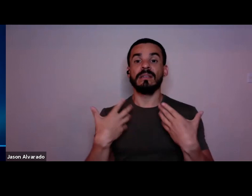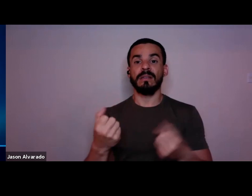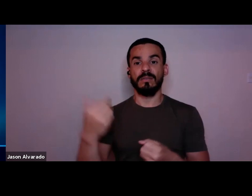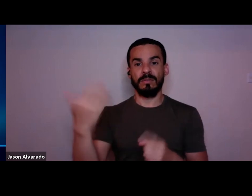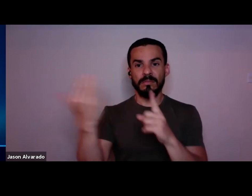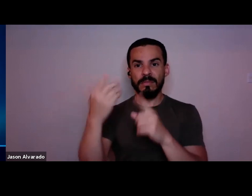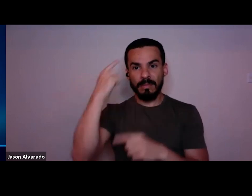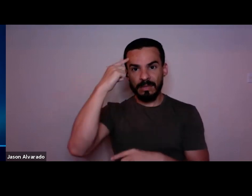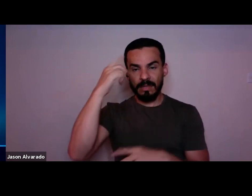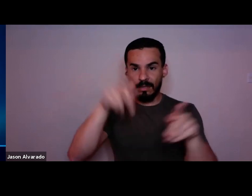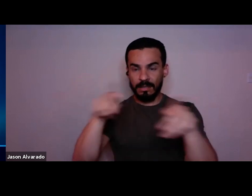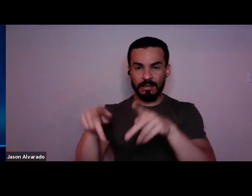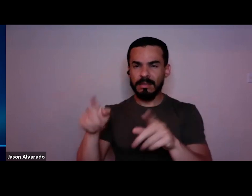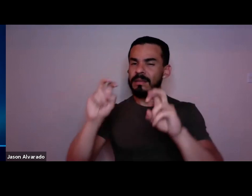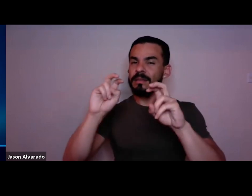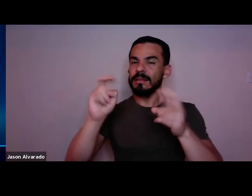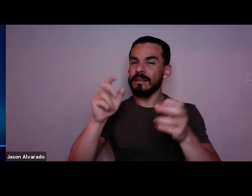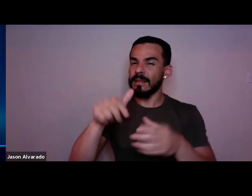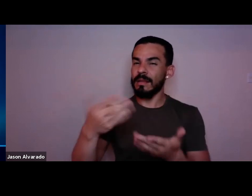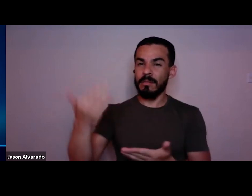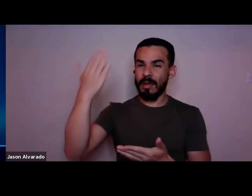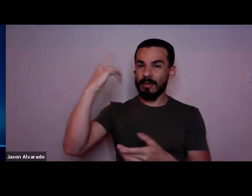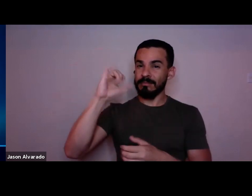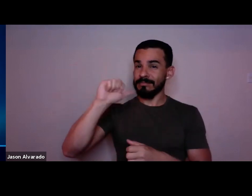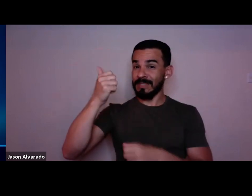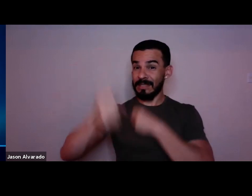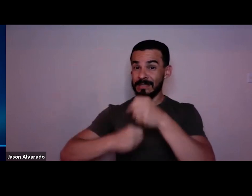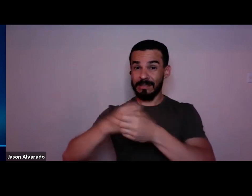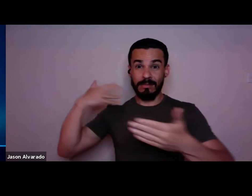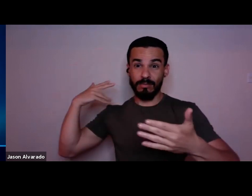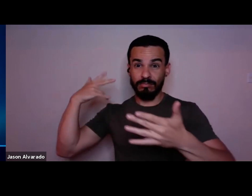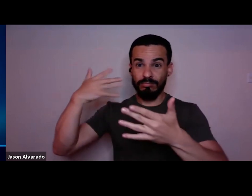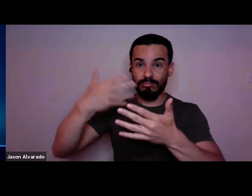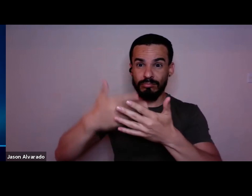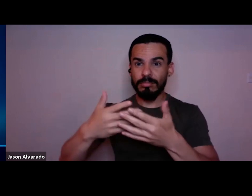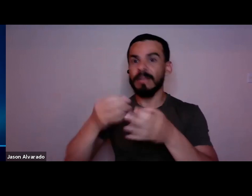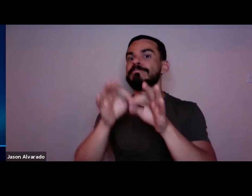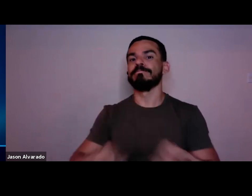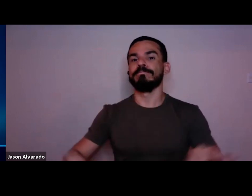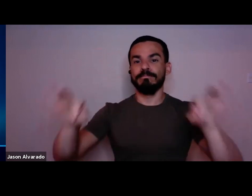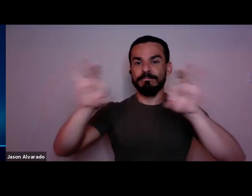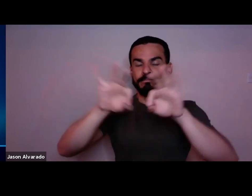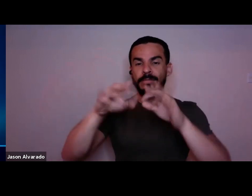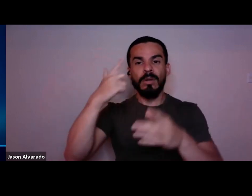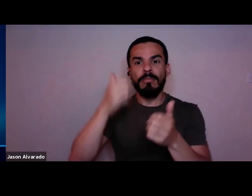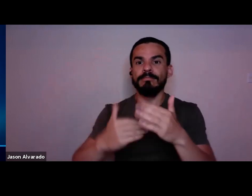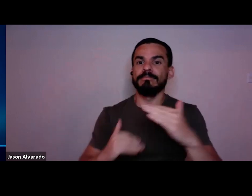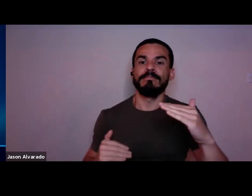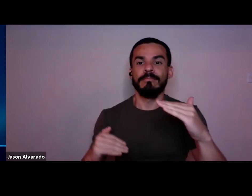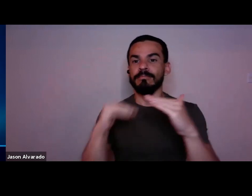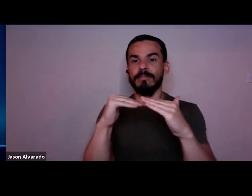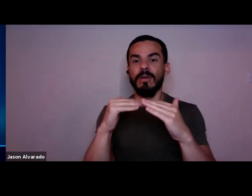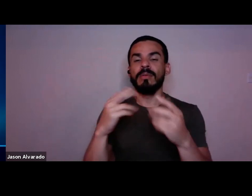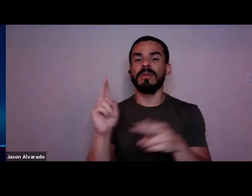un tema que en la última década ha cobrado mucha importancia dado el aumento en el uso